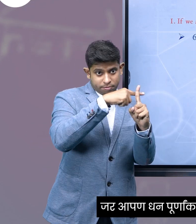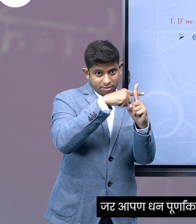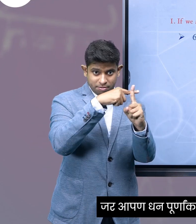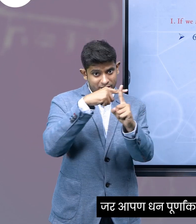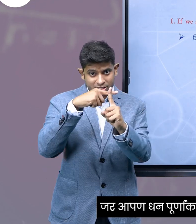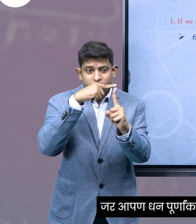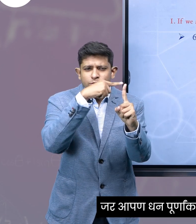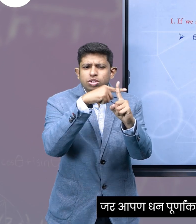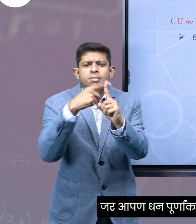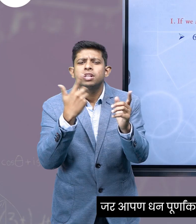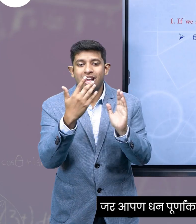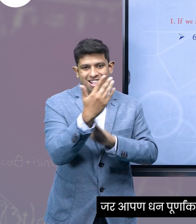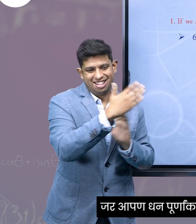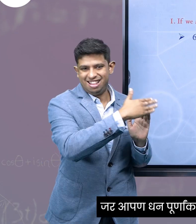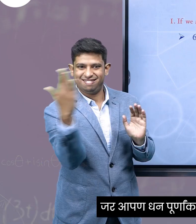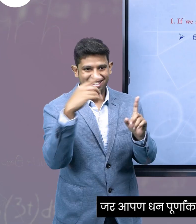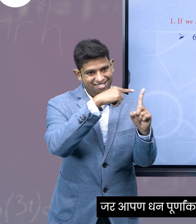जोडला तर आपण उजवीकडे जातो.